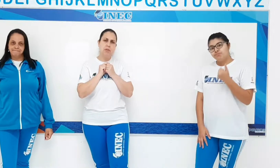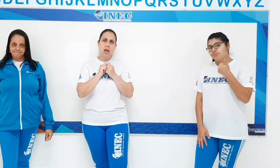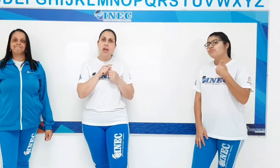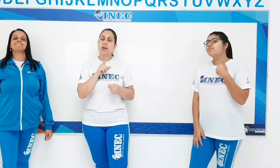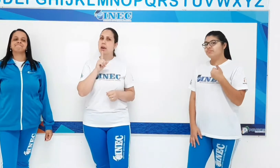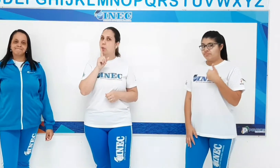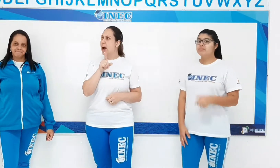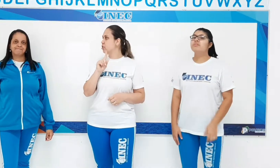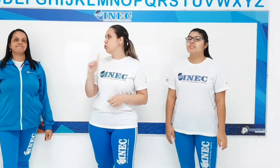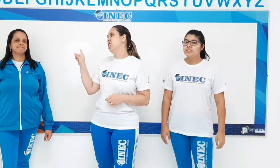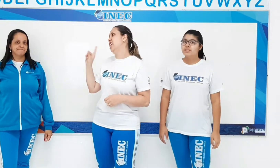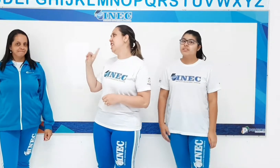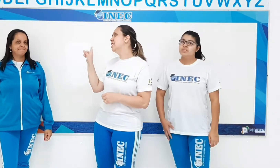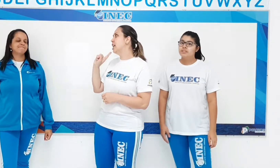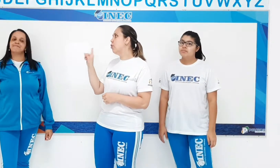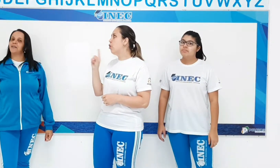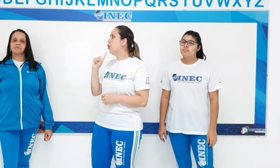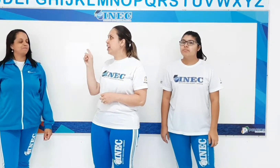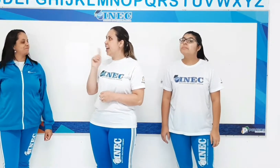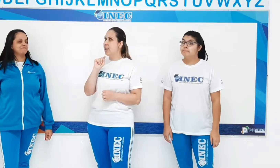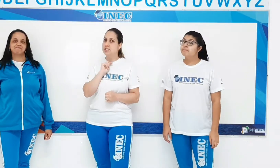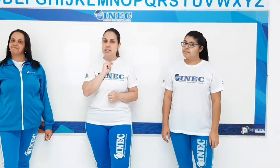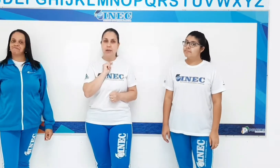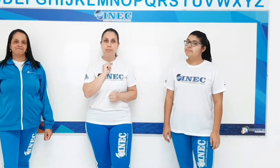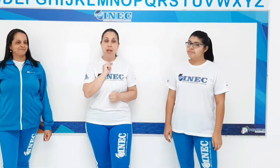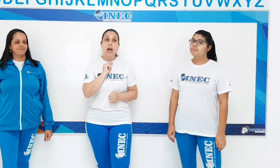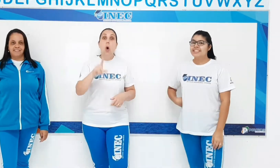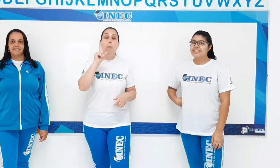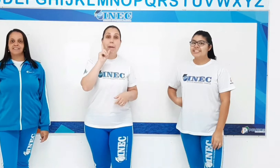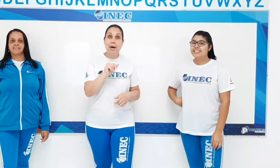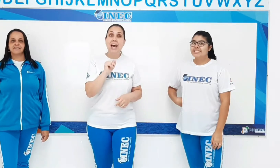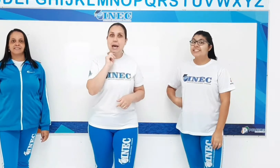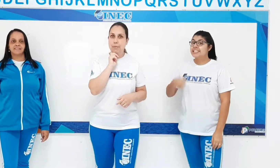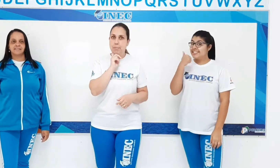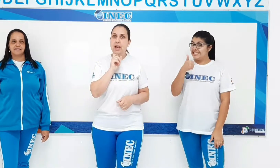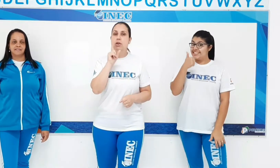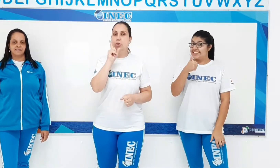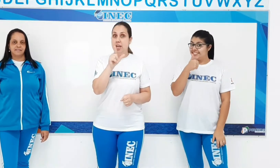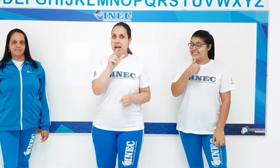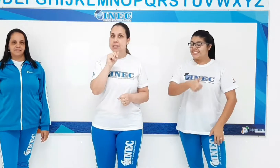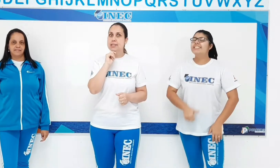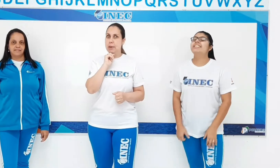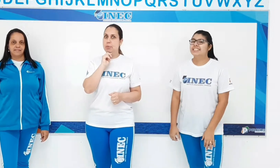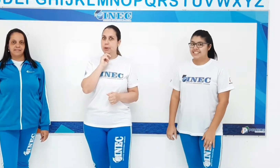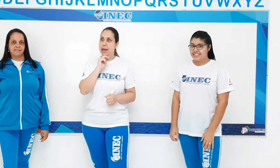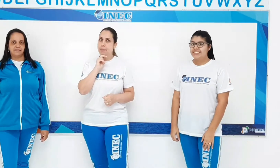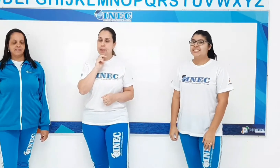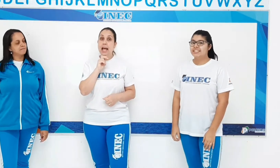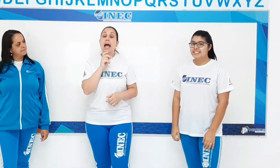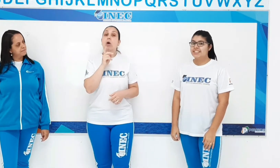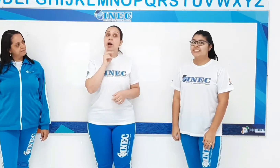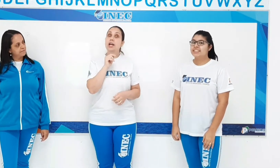antiga. E eu acho que eles não conhecem. O papai e a mamãe conhecem, sabe por